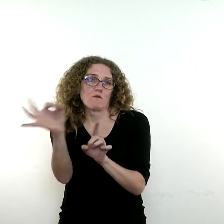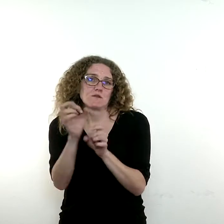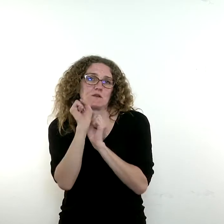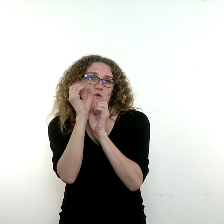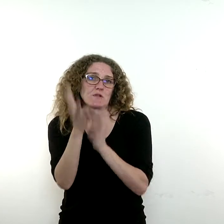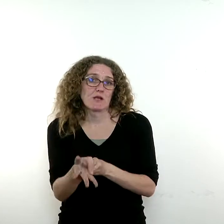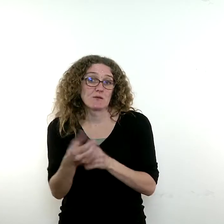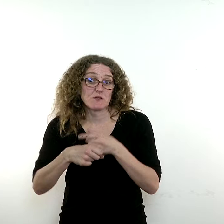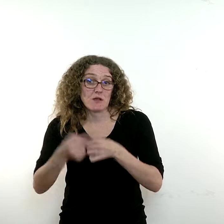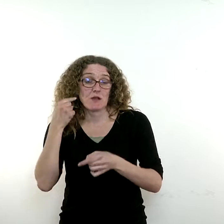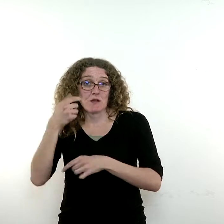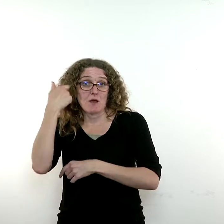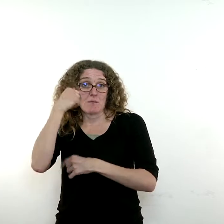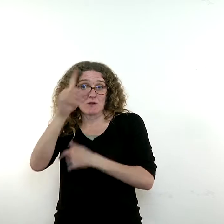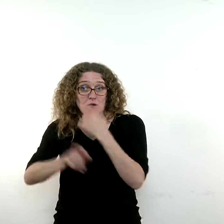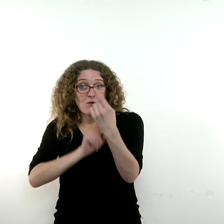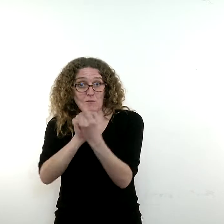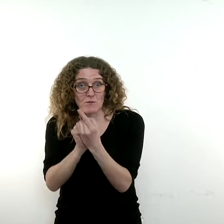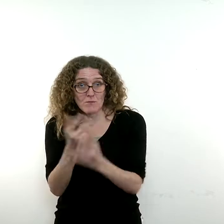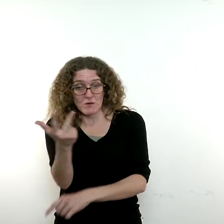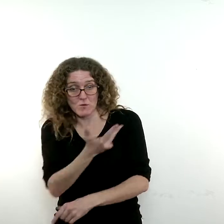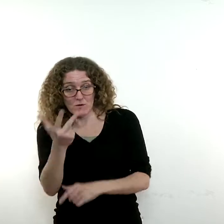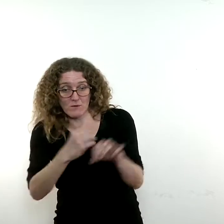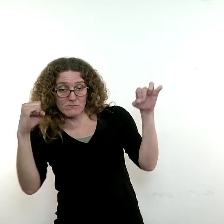dernière, Monsieur Patrick Rivas.